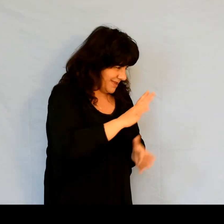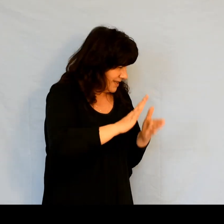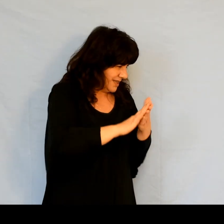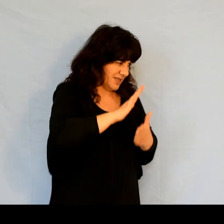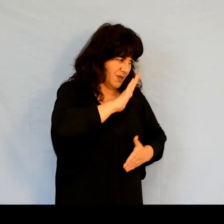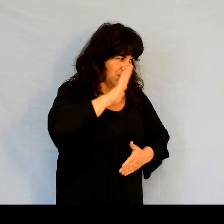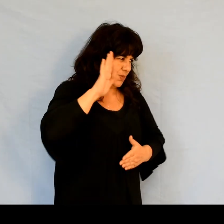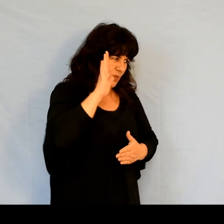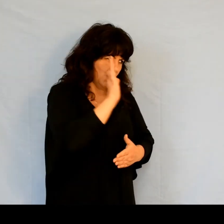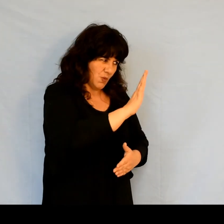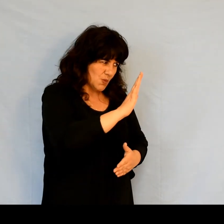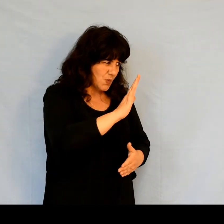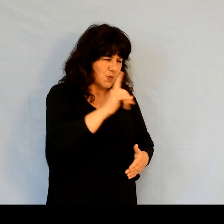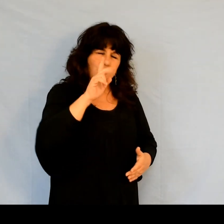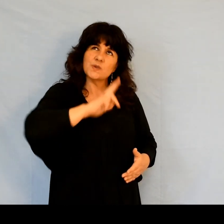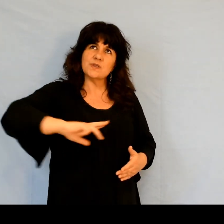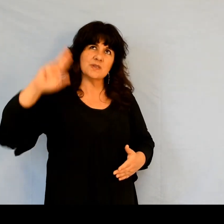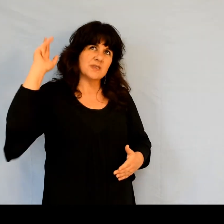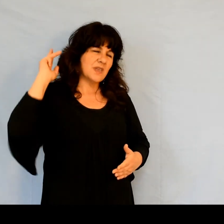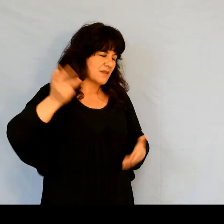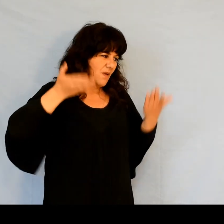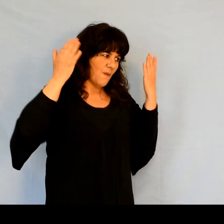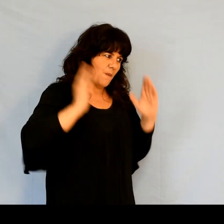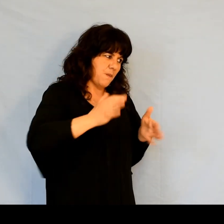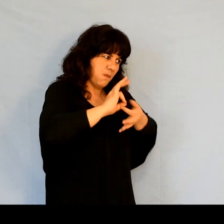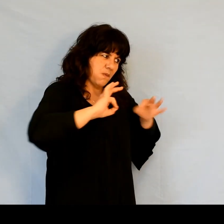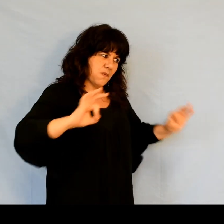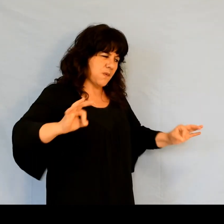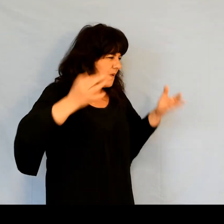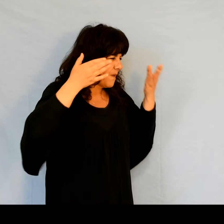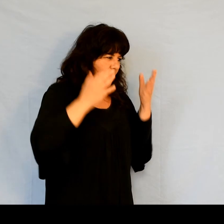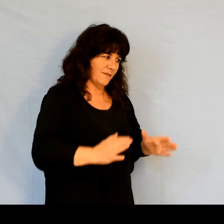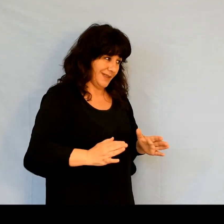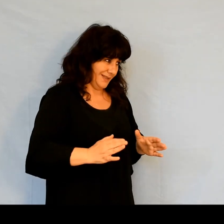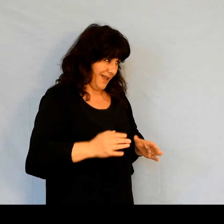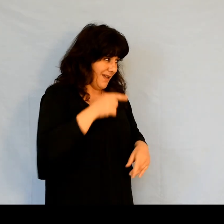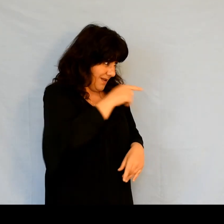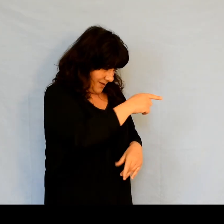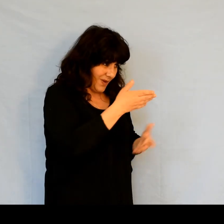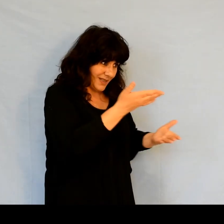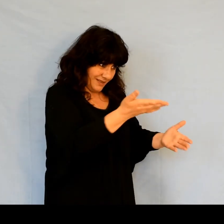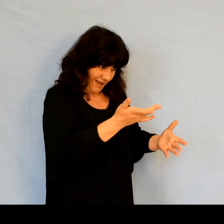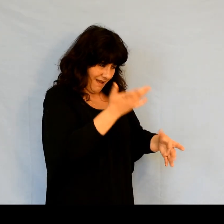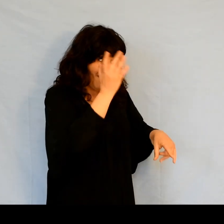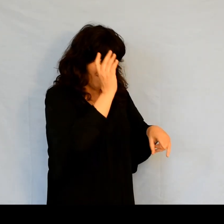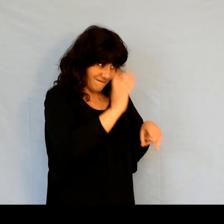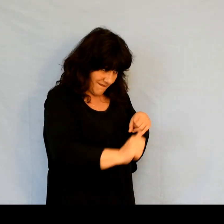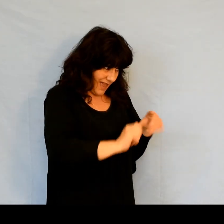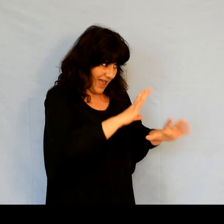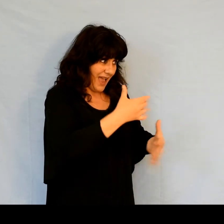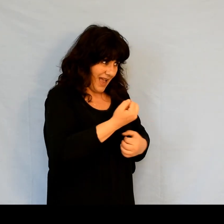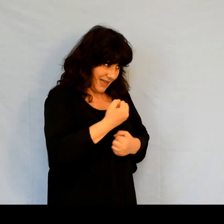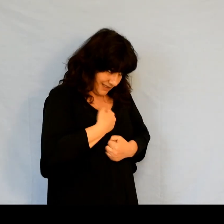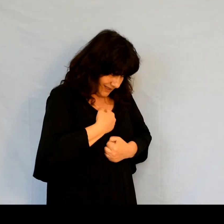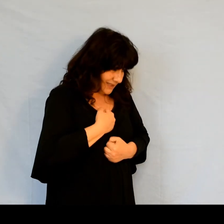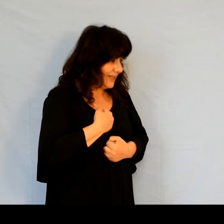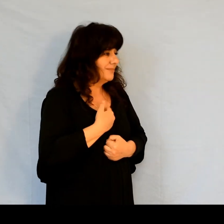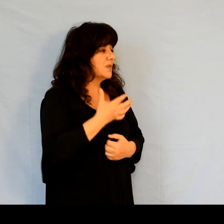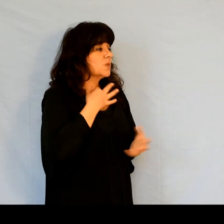moi-même, oracle du Seigneur, parce que tu as fait cela, parce que tu ne m'as pas refusé ton